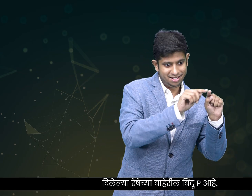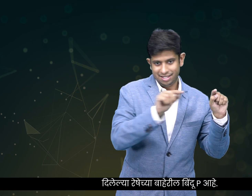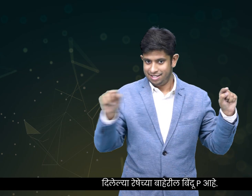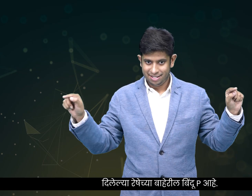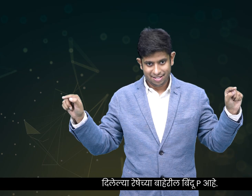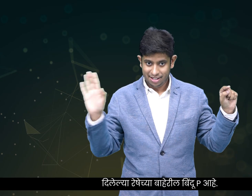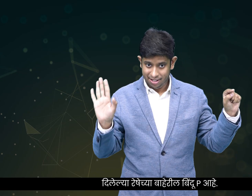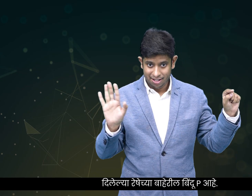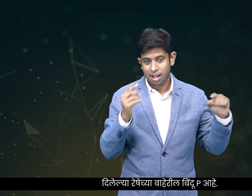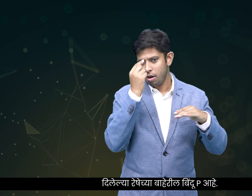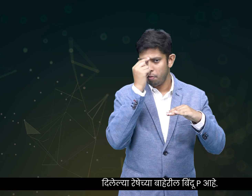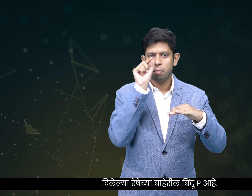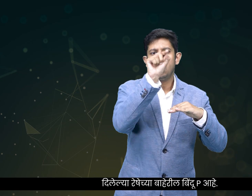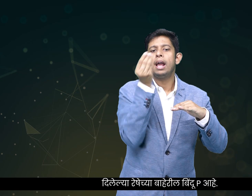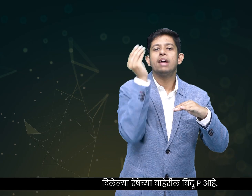दिलेल्या रेषेच्या बाहेरील बिंदू P आहे.